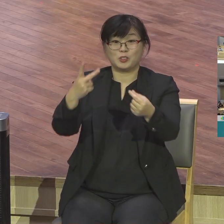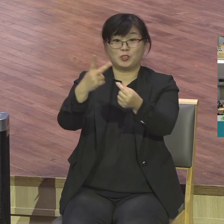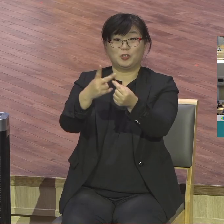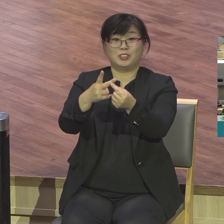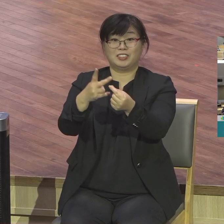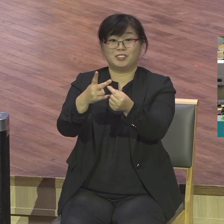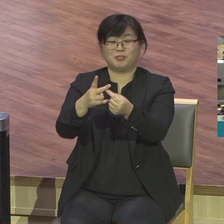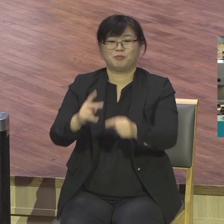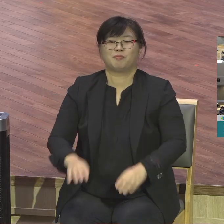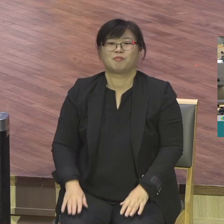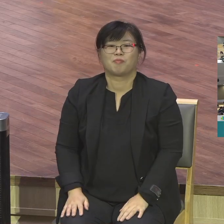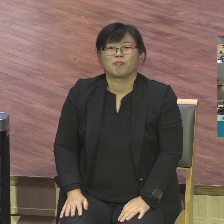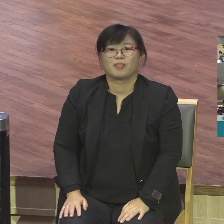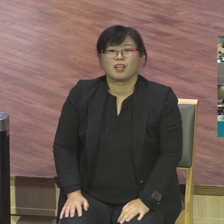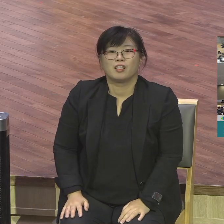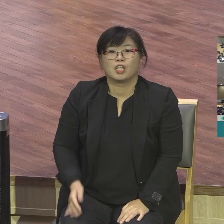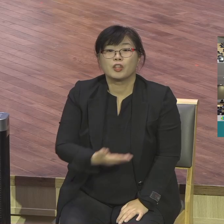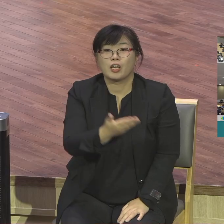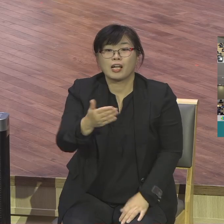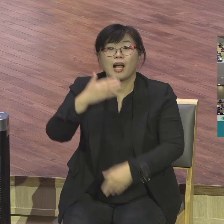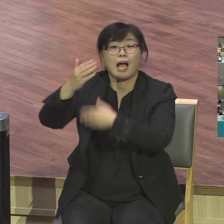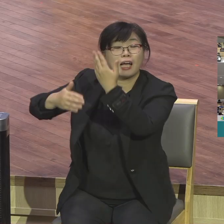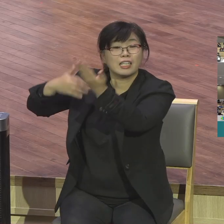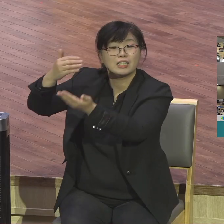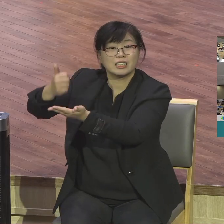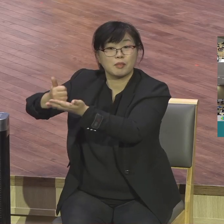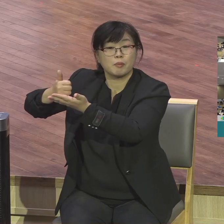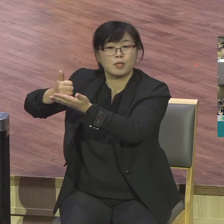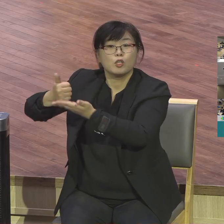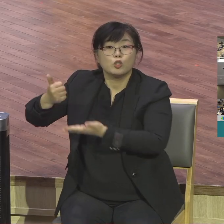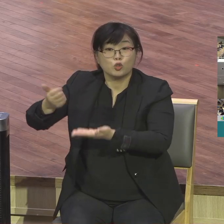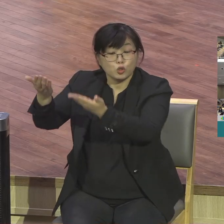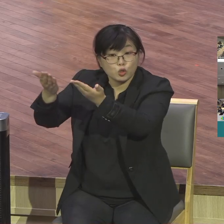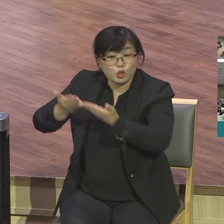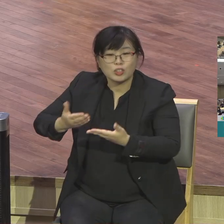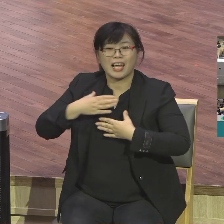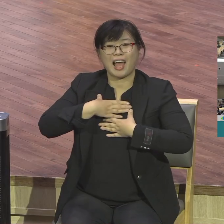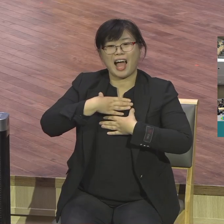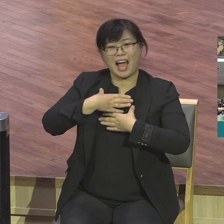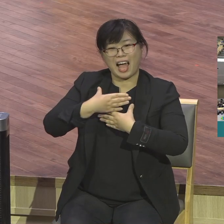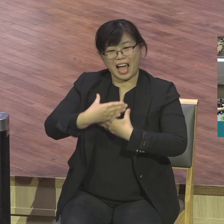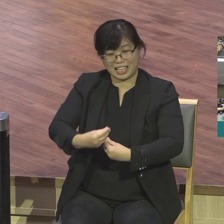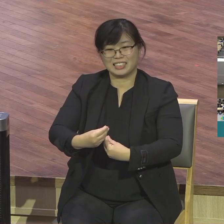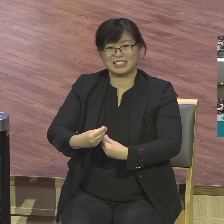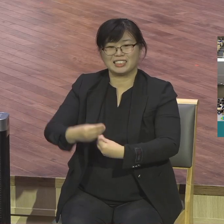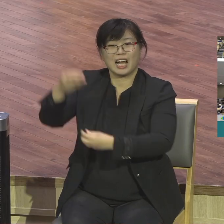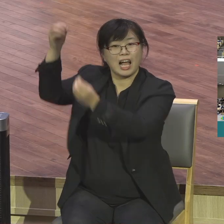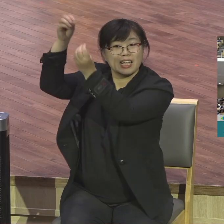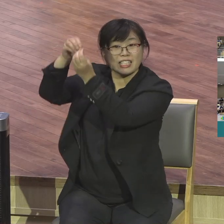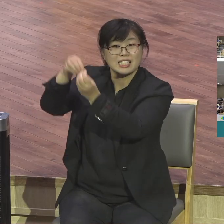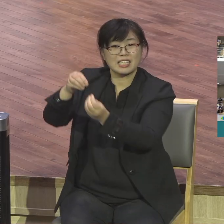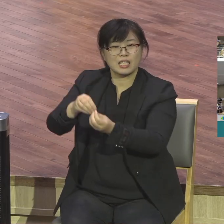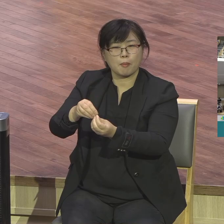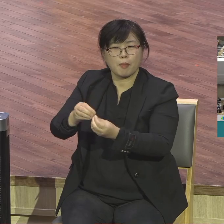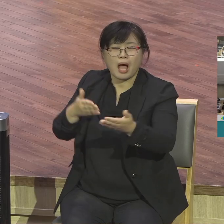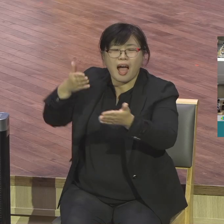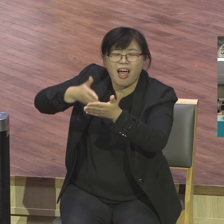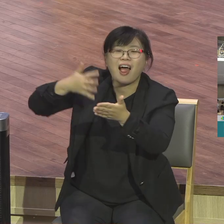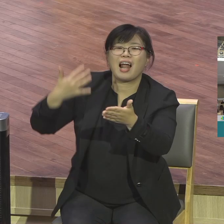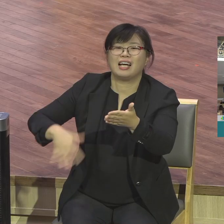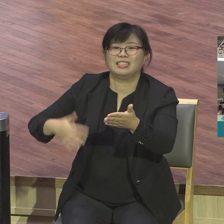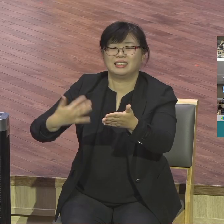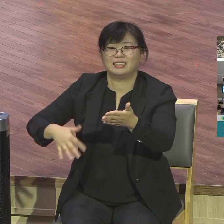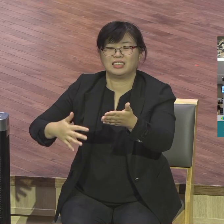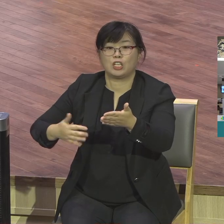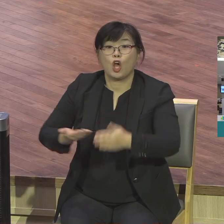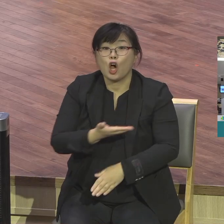너희가 너희 하나님 여호와께서 주시는 안식과 기업에 아직은 이르지 못하겠거니와